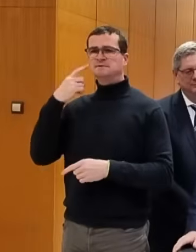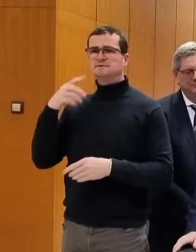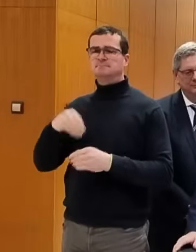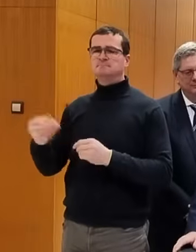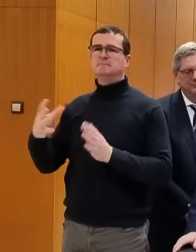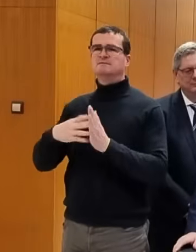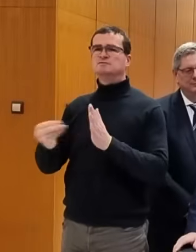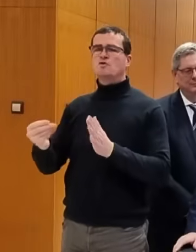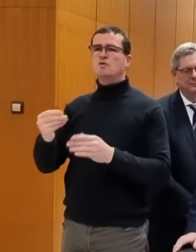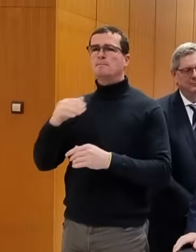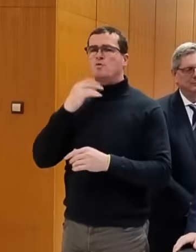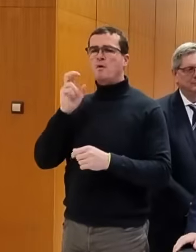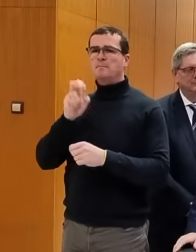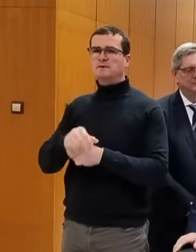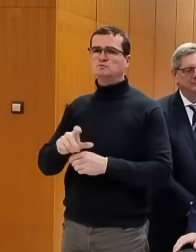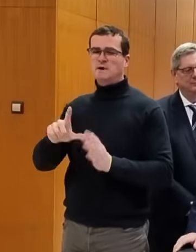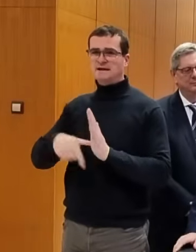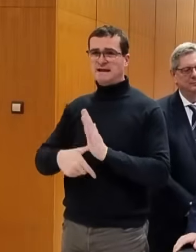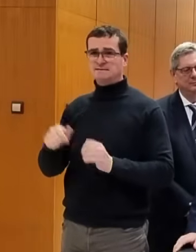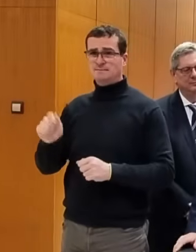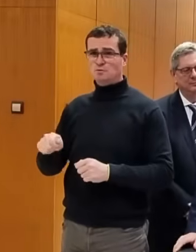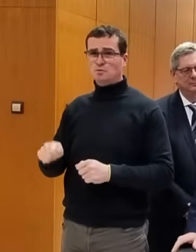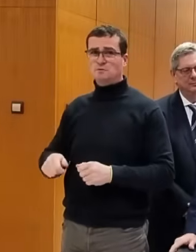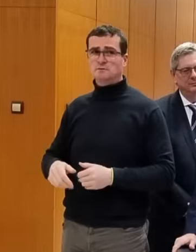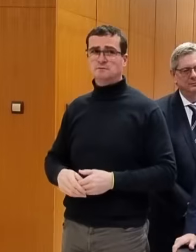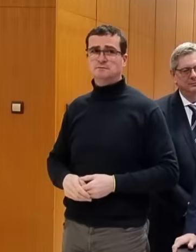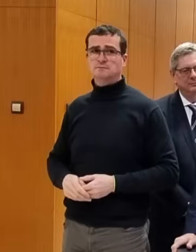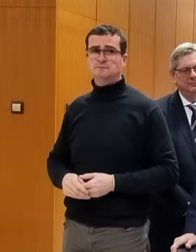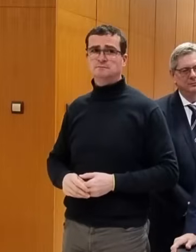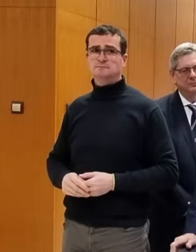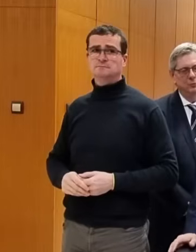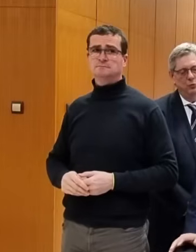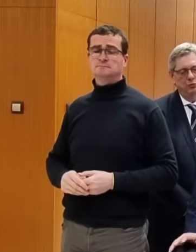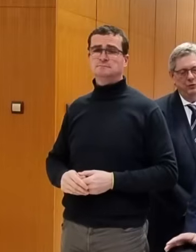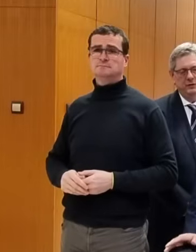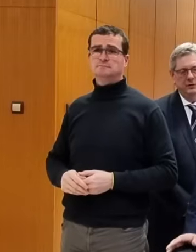nich vzorom mnohé prístupy krajských prokuratúr, pretože